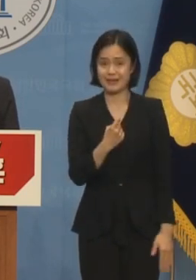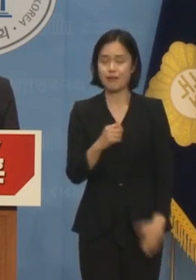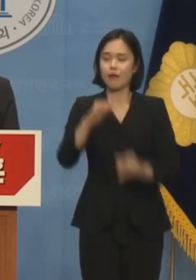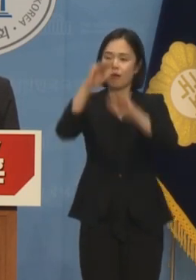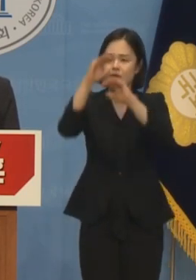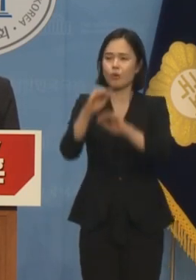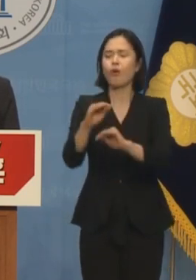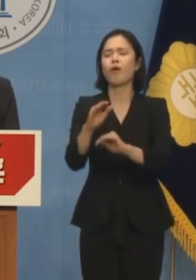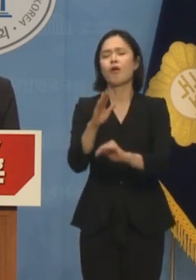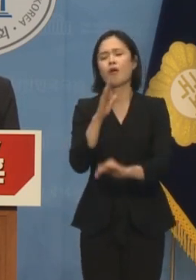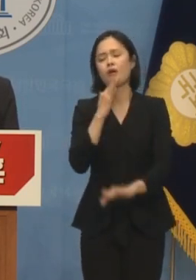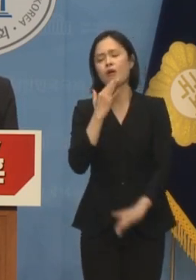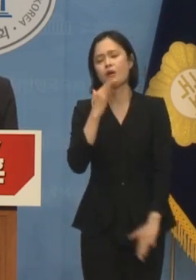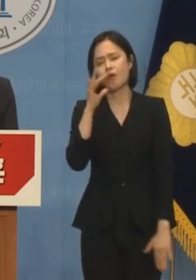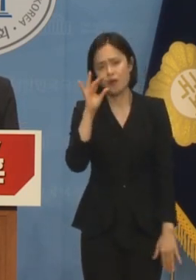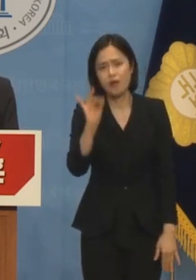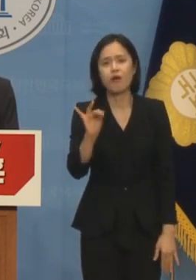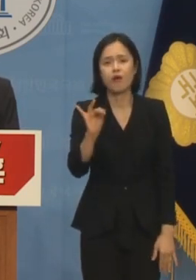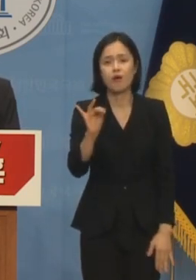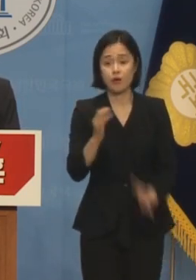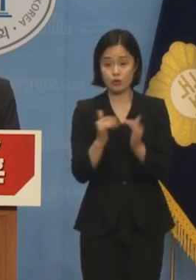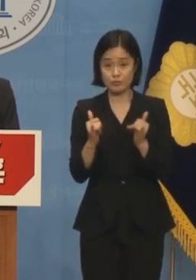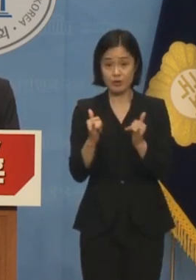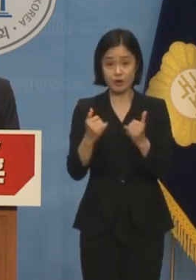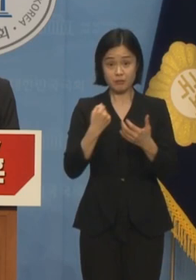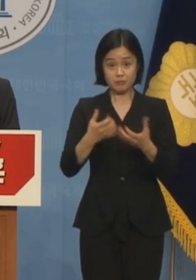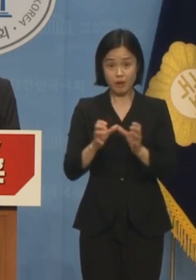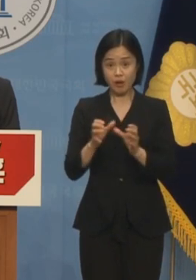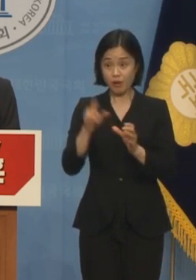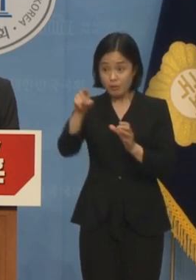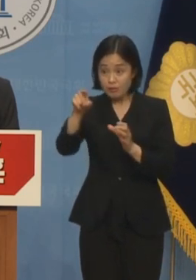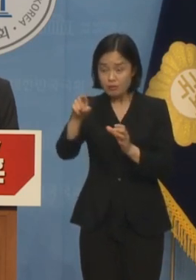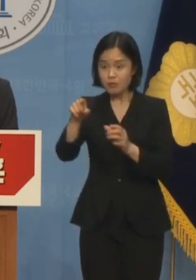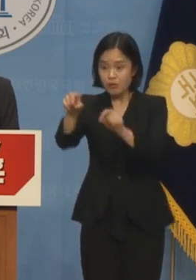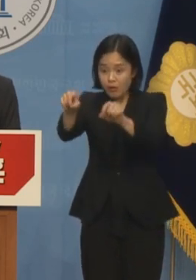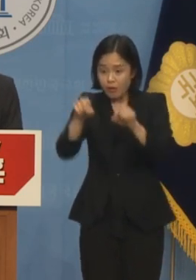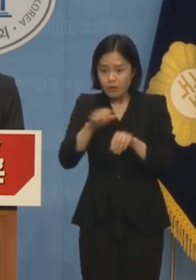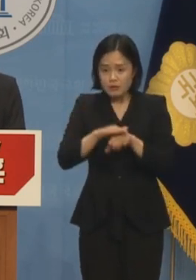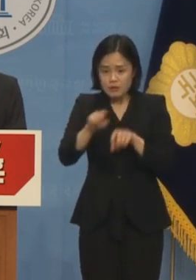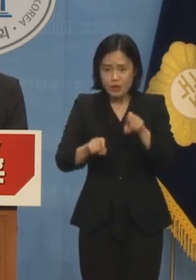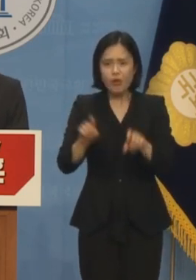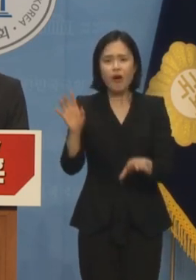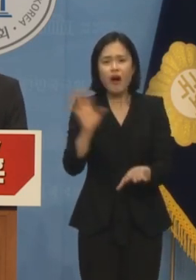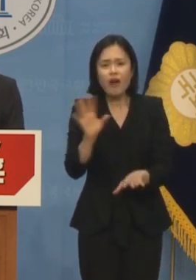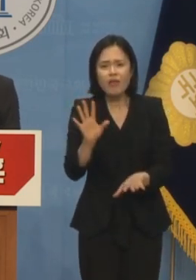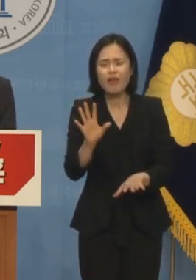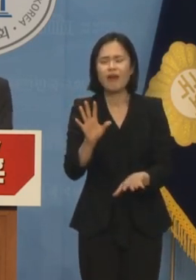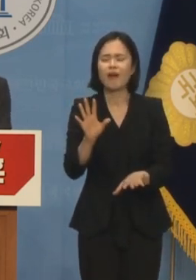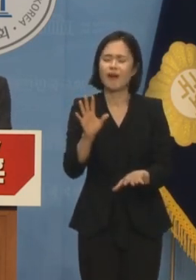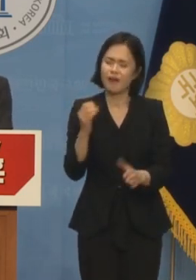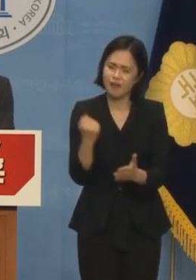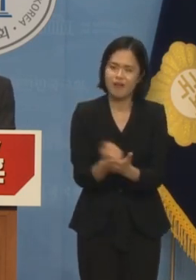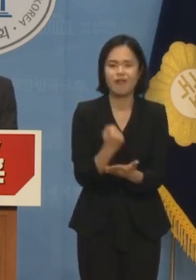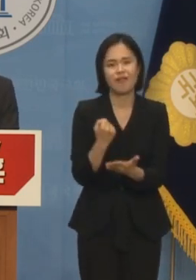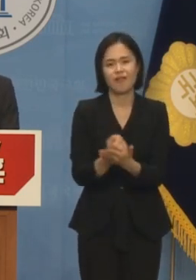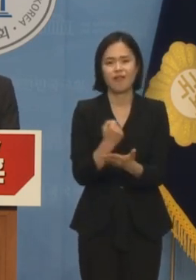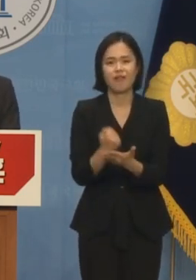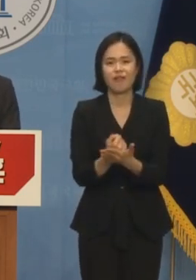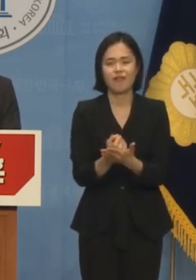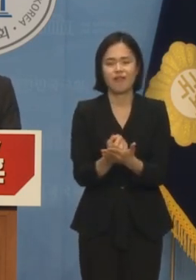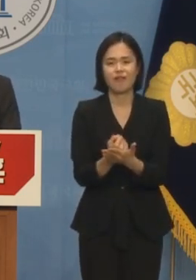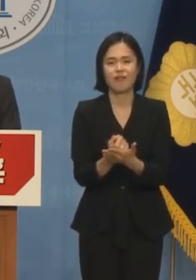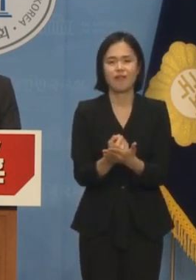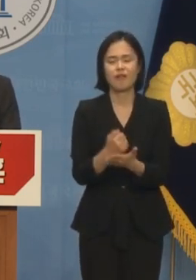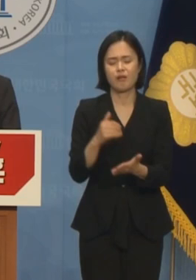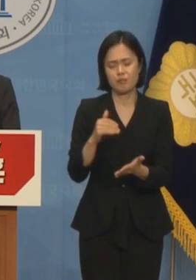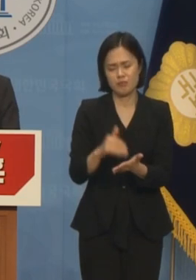평범한 진리인데 우리 국민의힘은 왜 이걸 지키지 못했을까요? 우리는 그동안 어디를